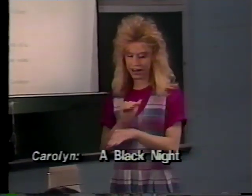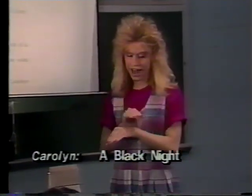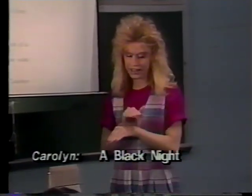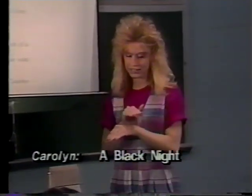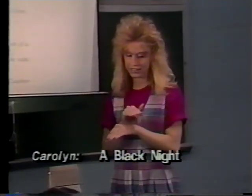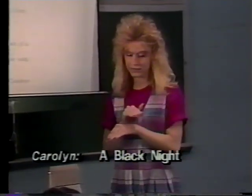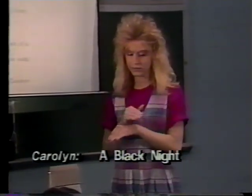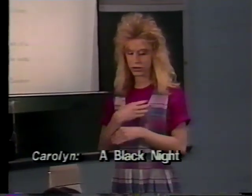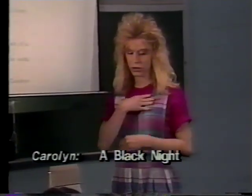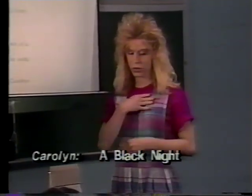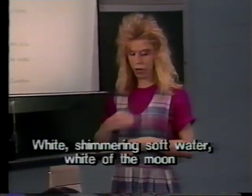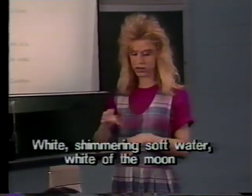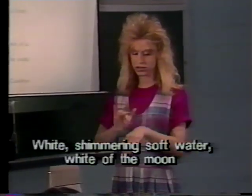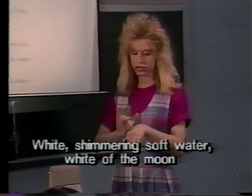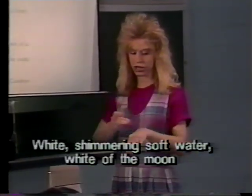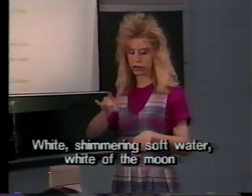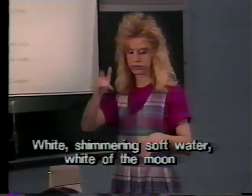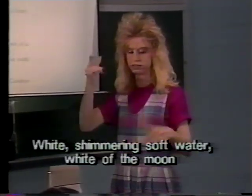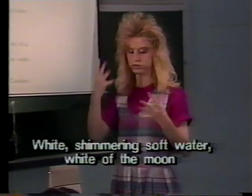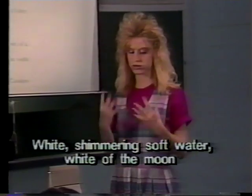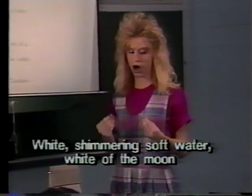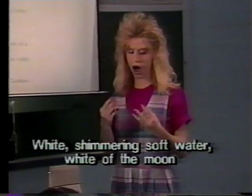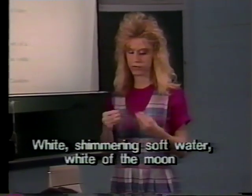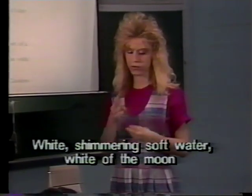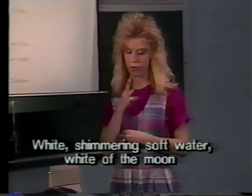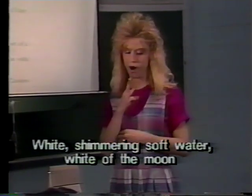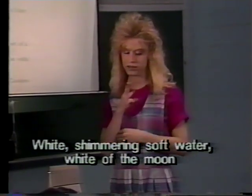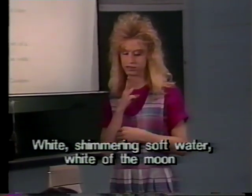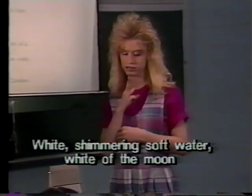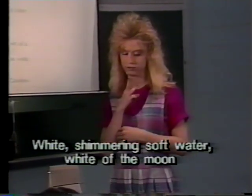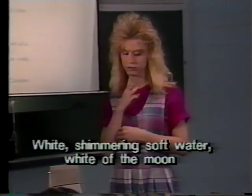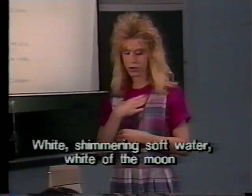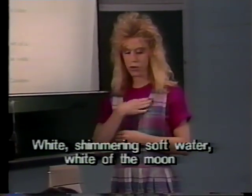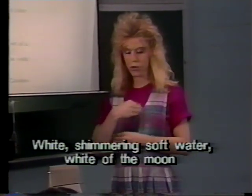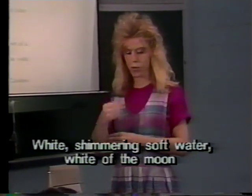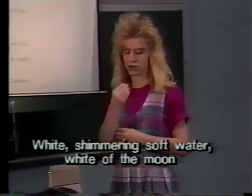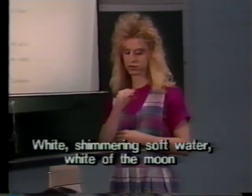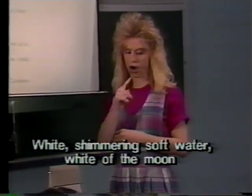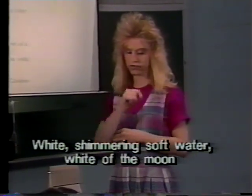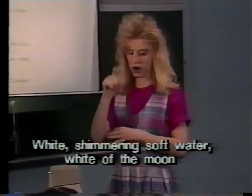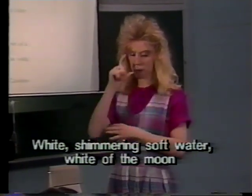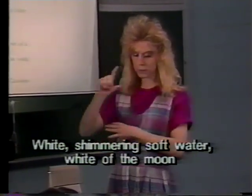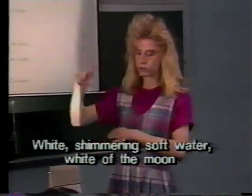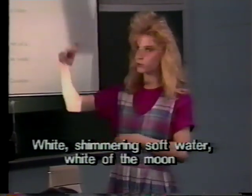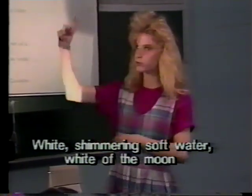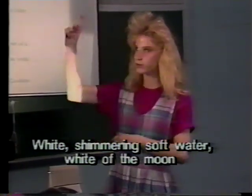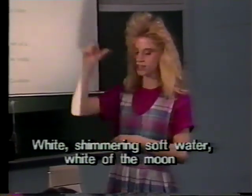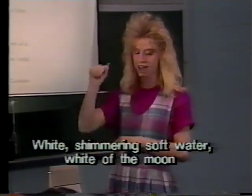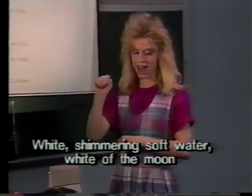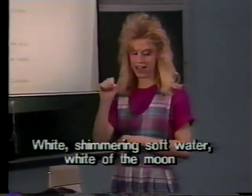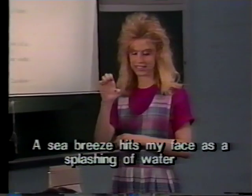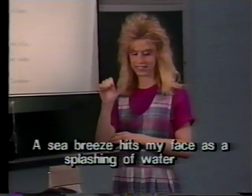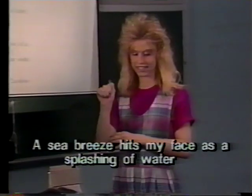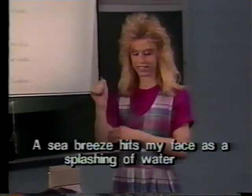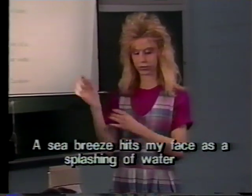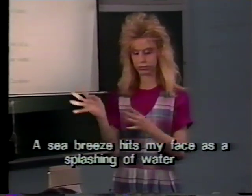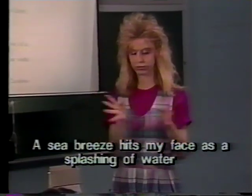Blackness, Walter, Walter, Walter, Walter, it's a